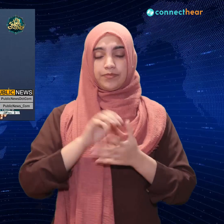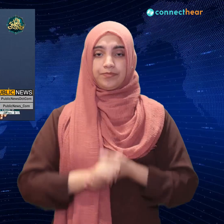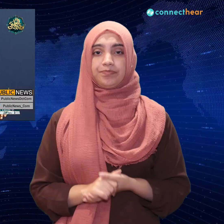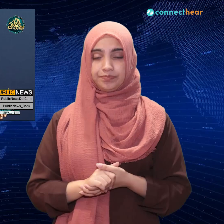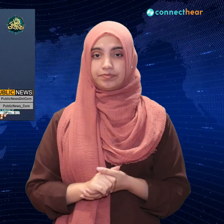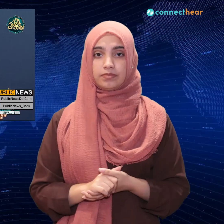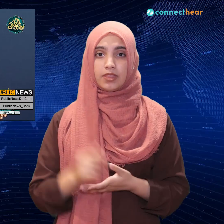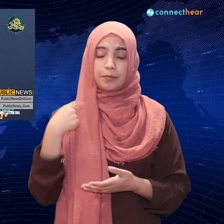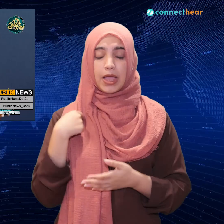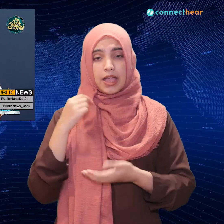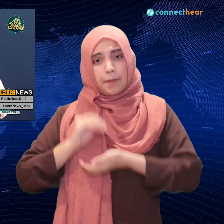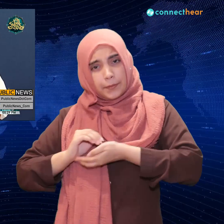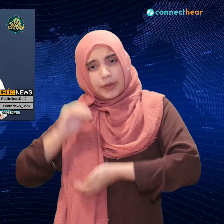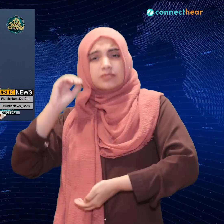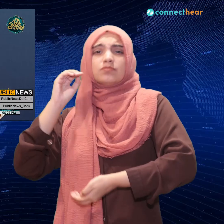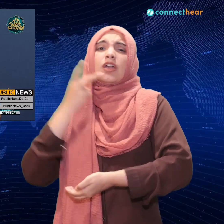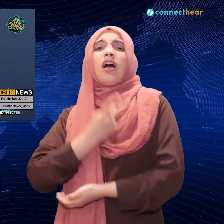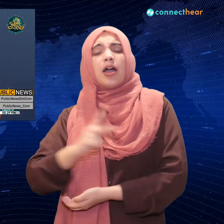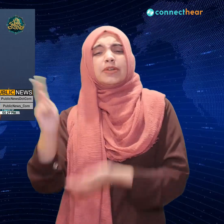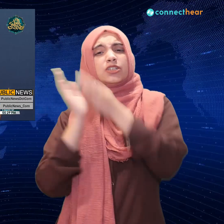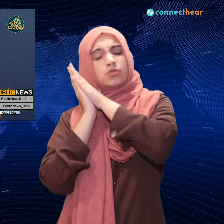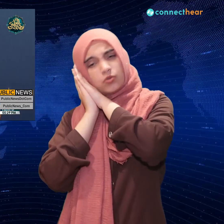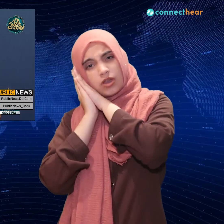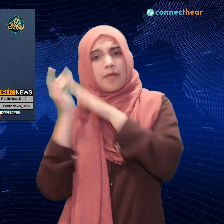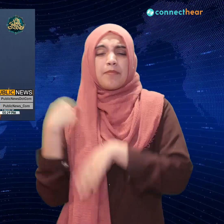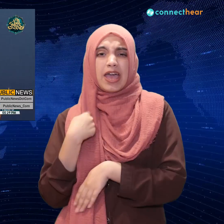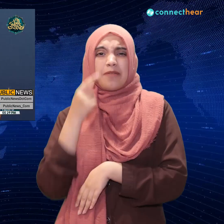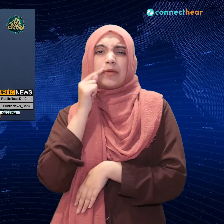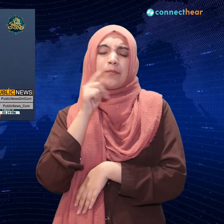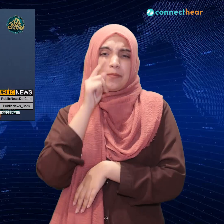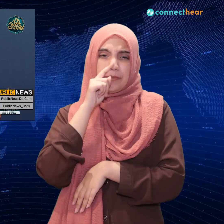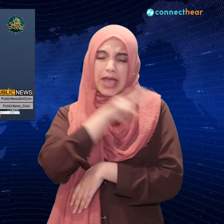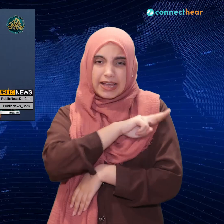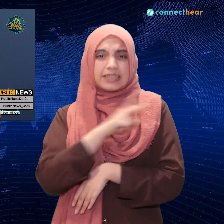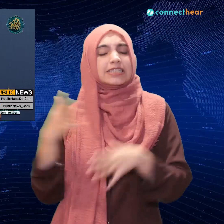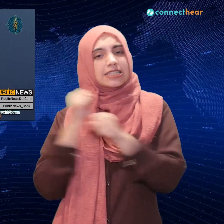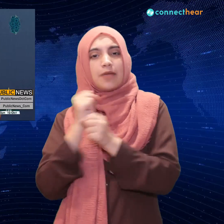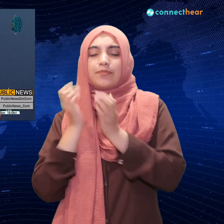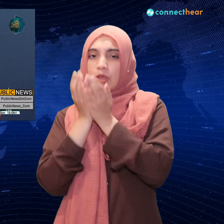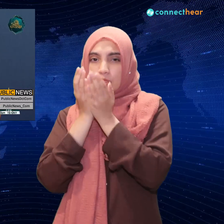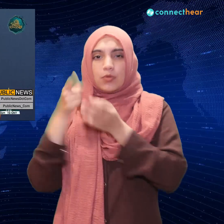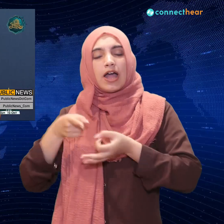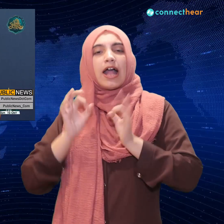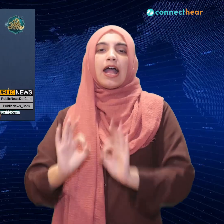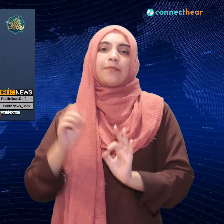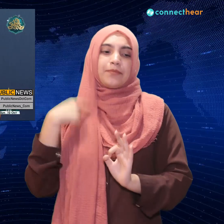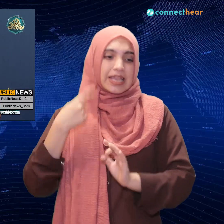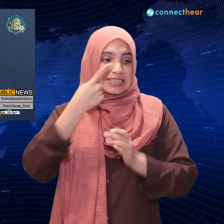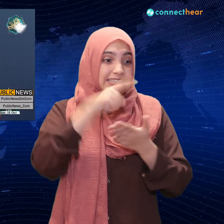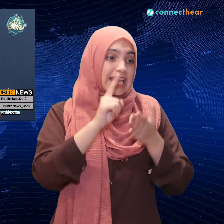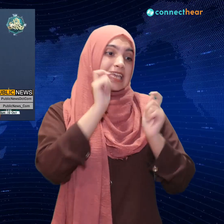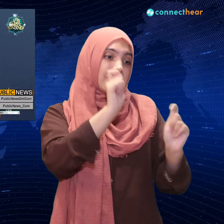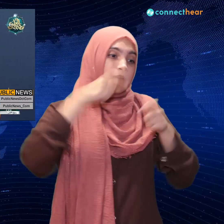اپنی سونے سے پہلے، میری بہنیں، ہم کہتے تھے اللہ ہمیں سیدھے راستے پہ لگا۔ لیکن جو میرا